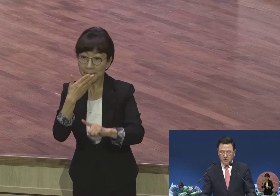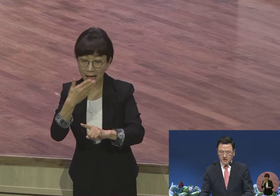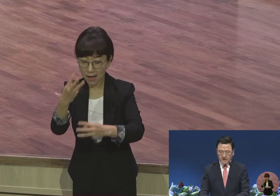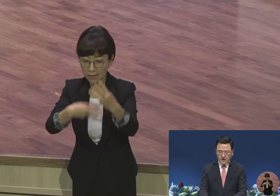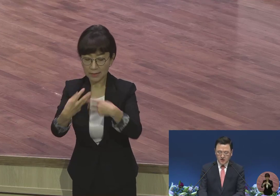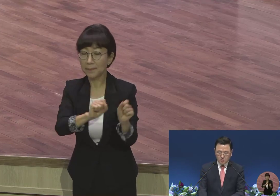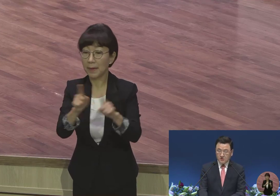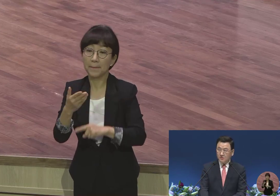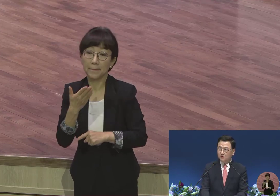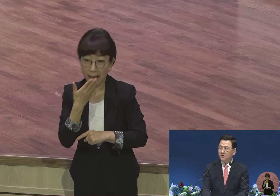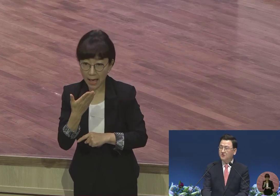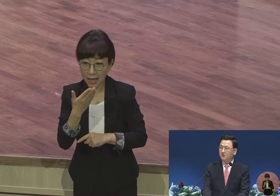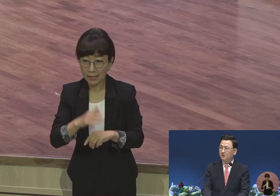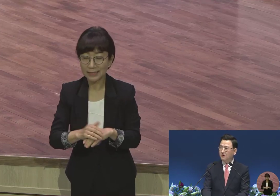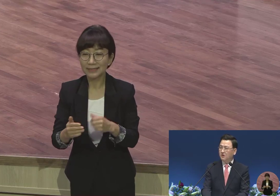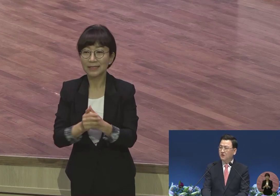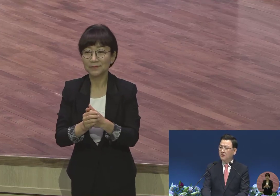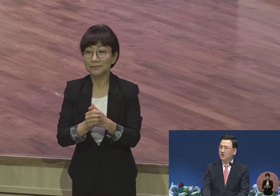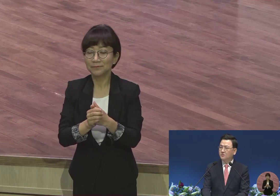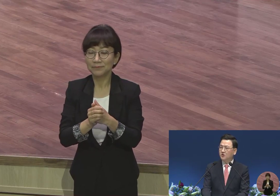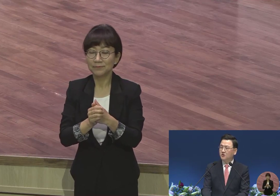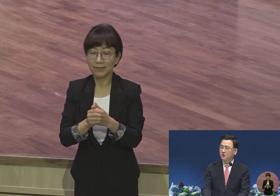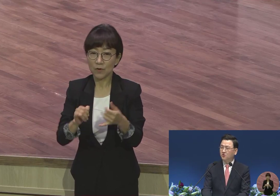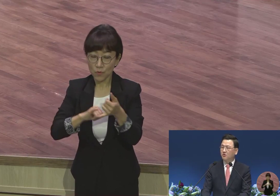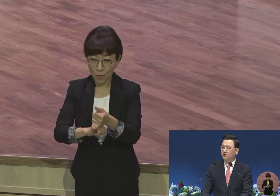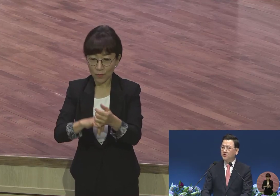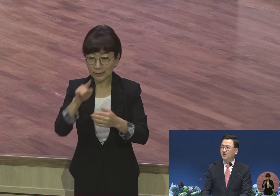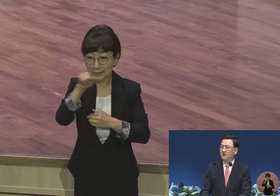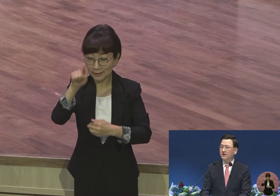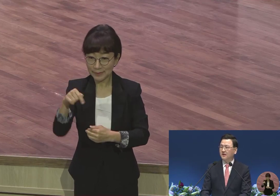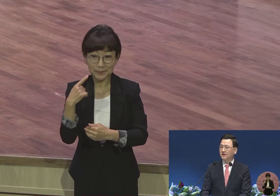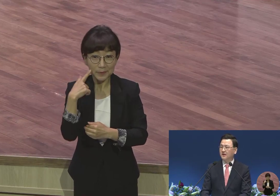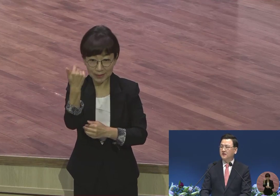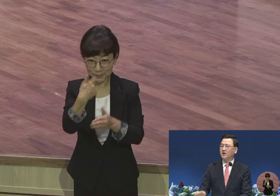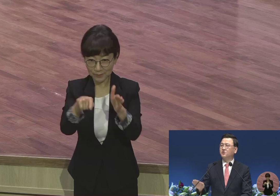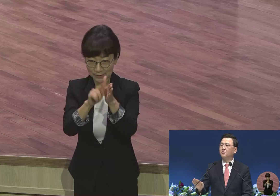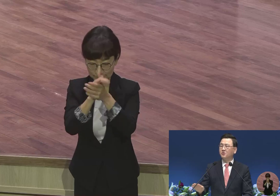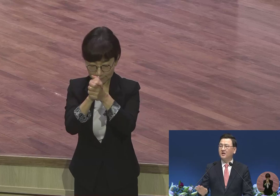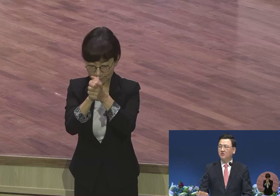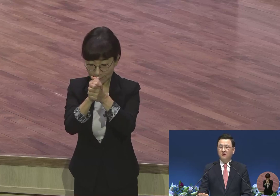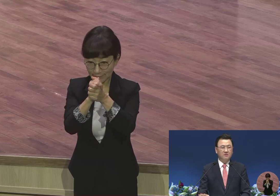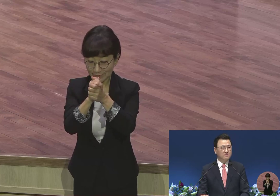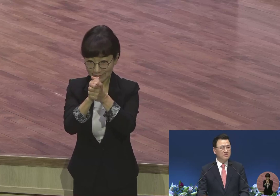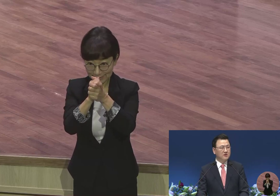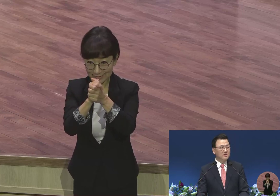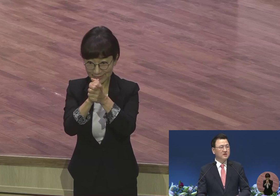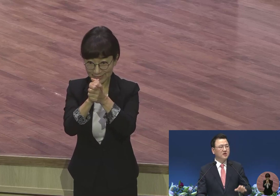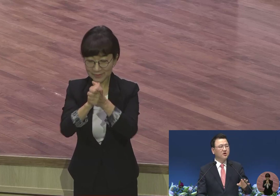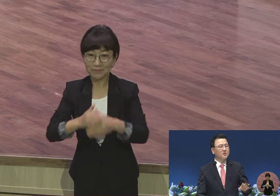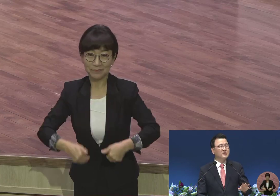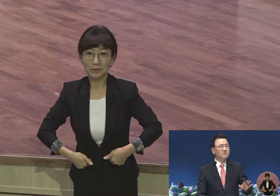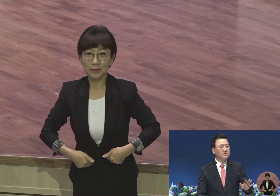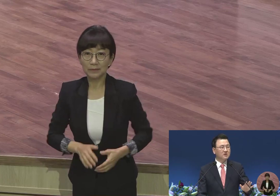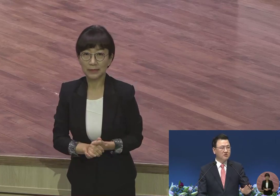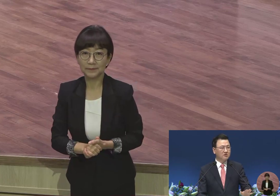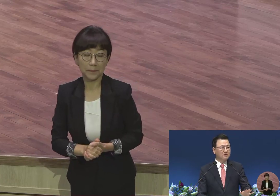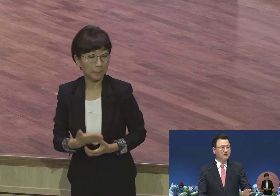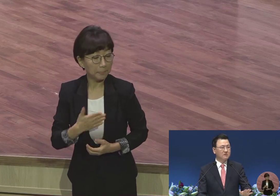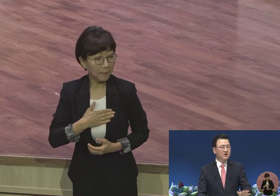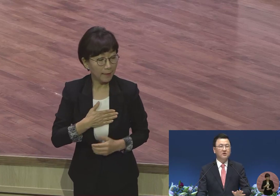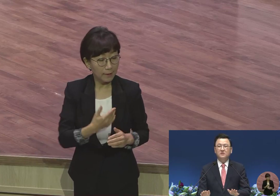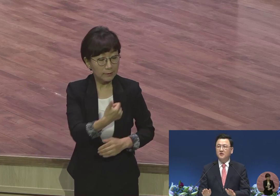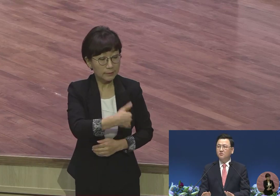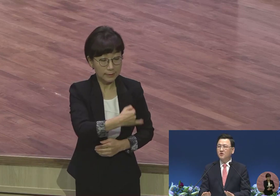이제 여러분들이 목사님을 위해서 일심전심 기도해 주실 때 자녀보다 더 내 생활현장보다